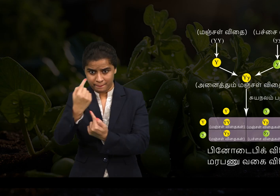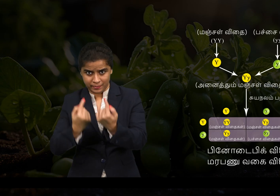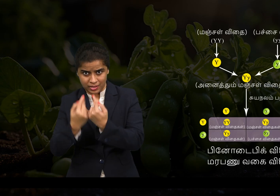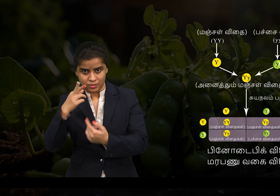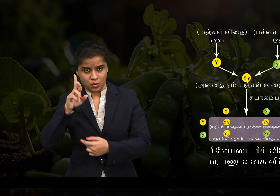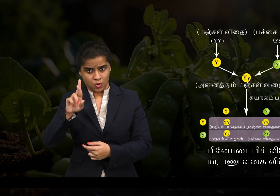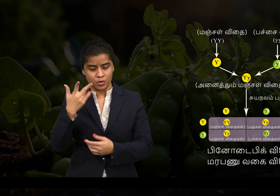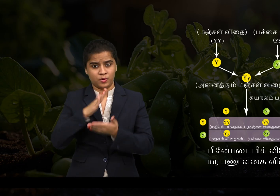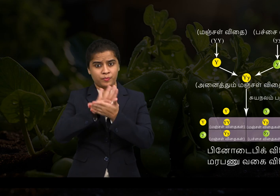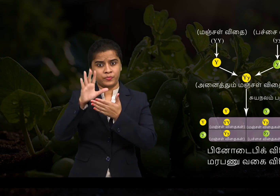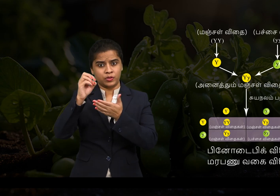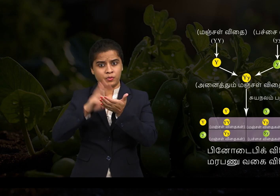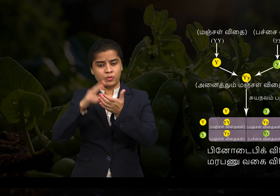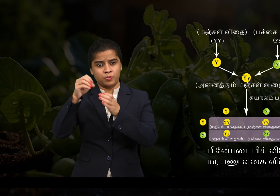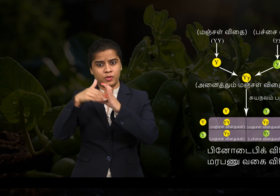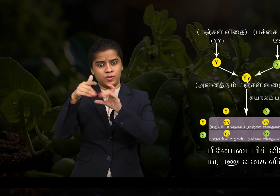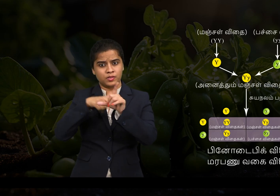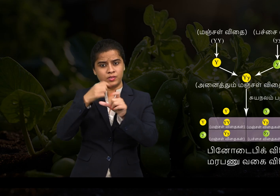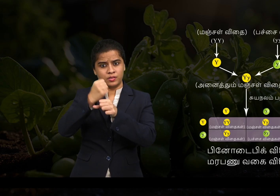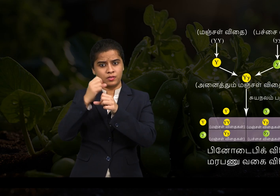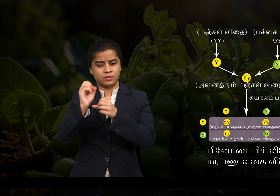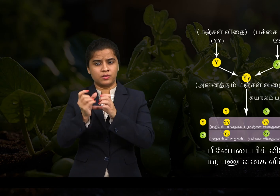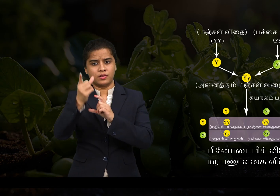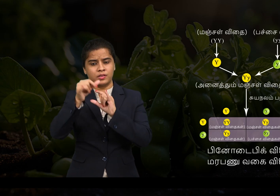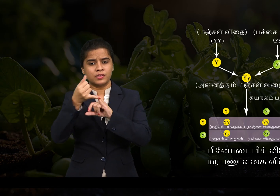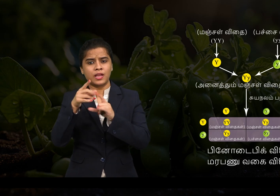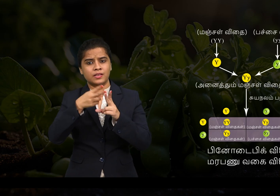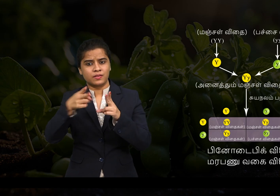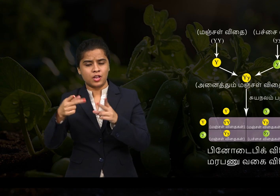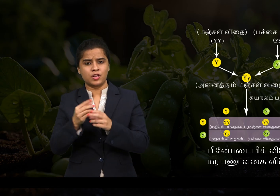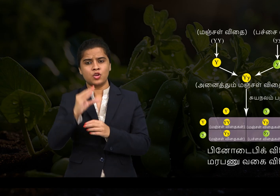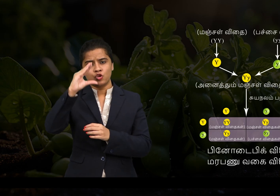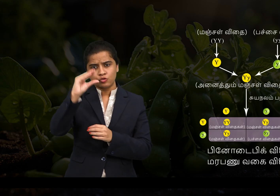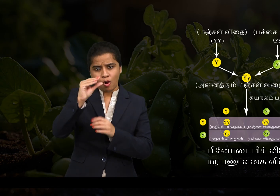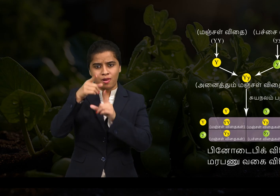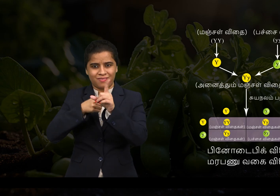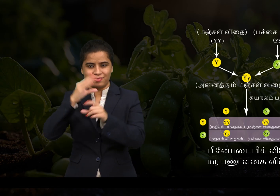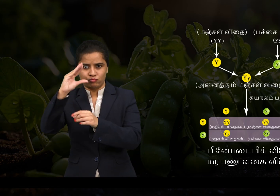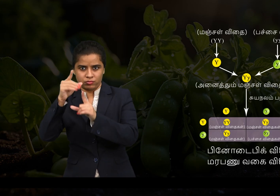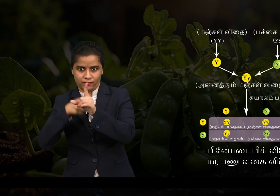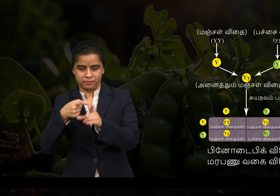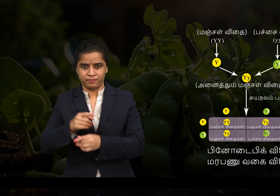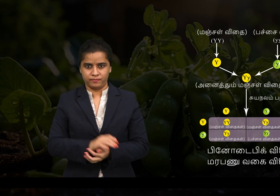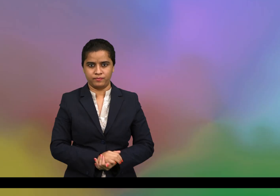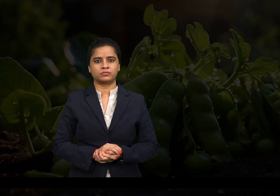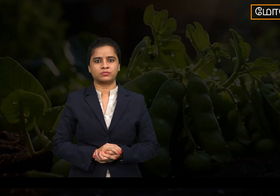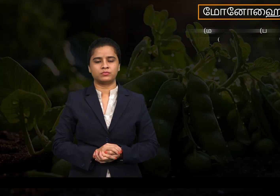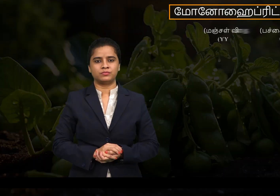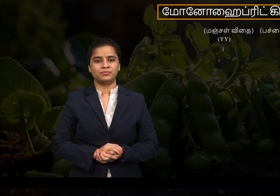அல்லது ஒத்த கருநிலை வகை, அதாவது சிறிய ஆங்கில எழுத்து